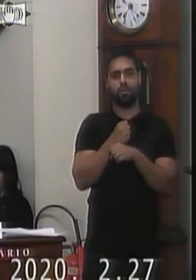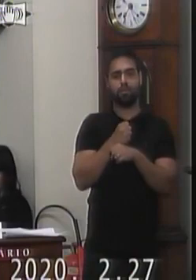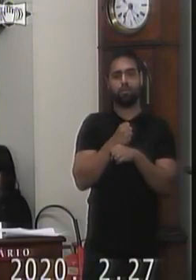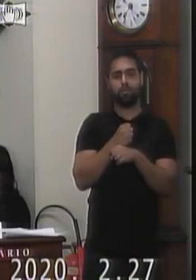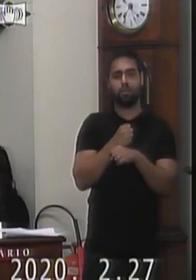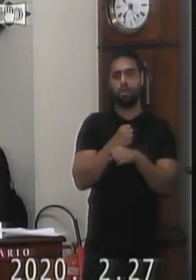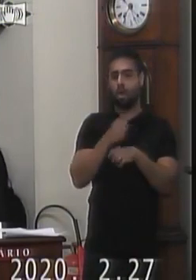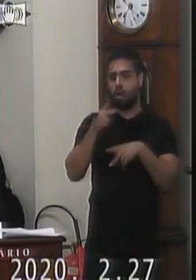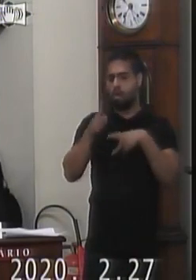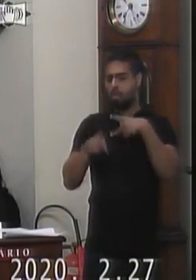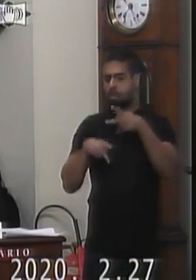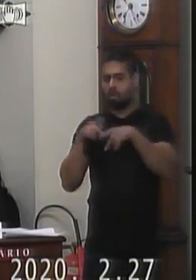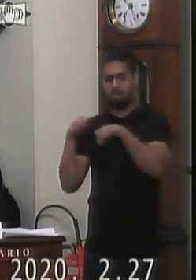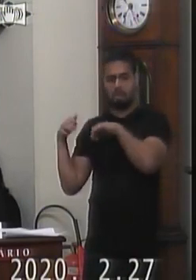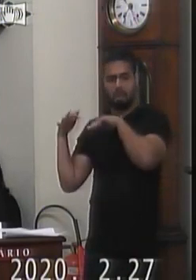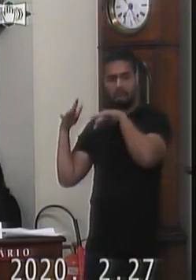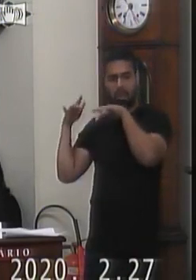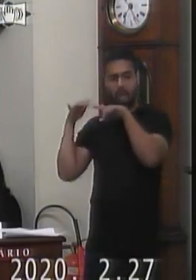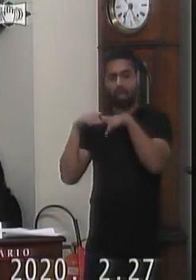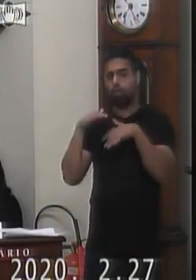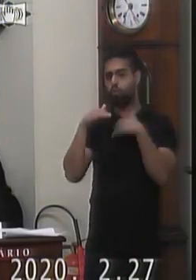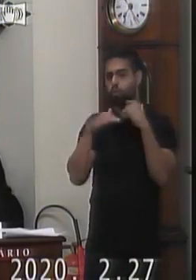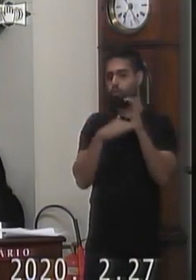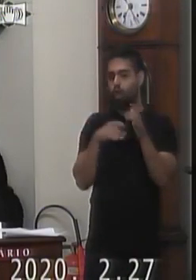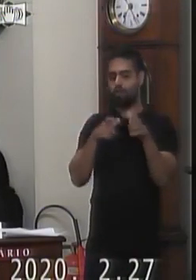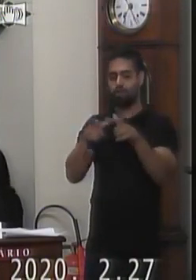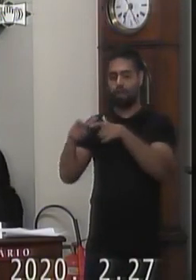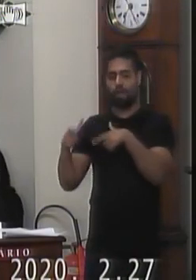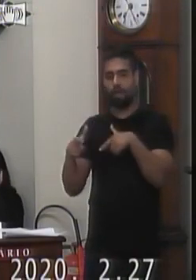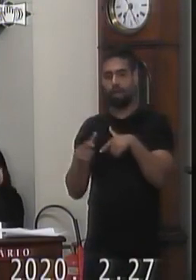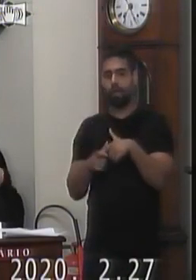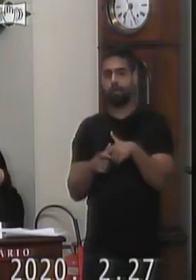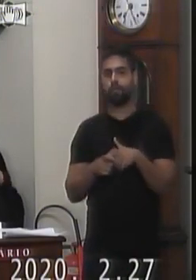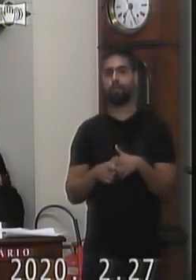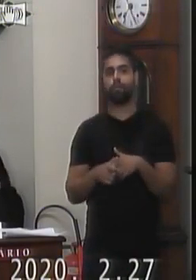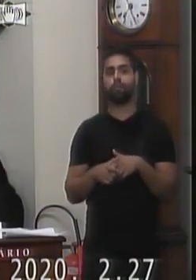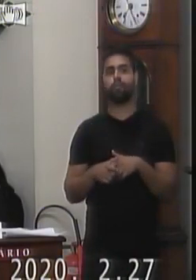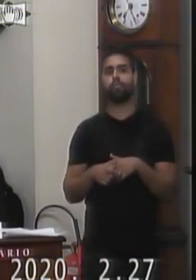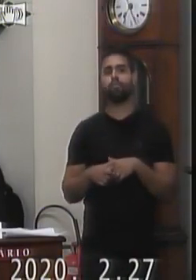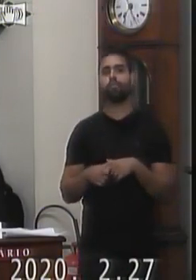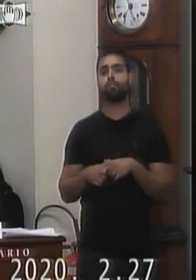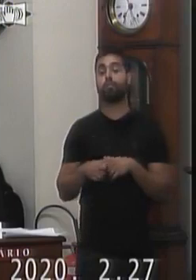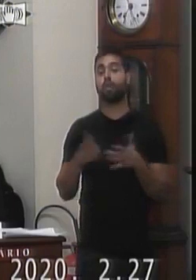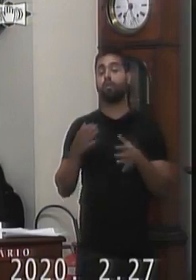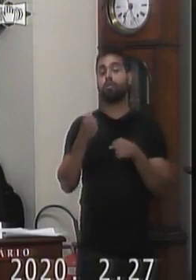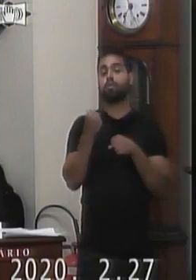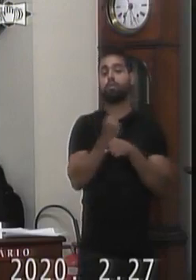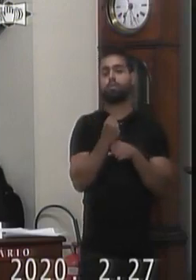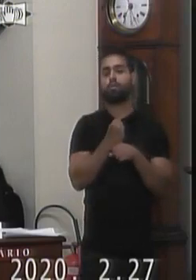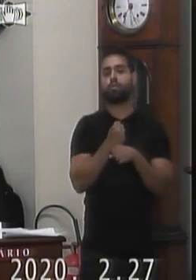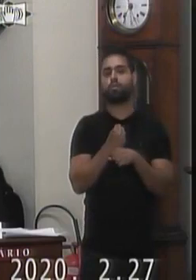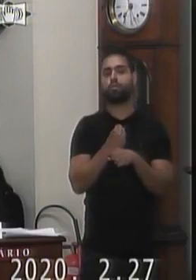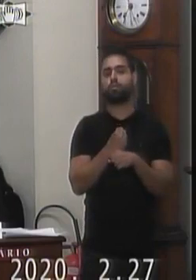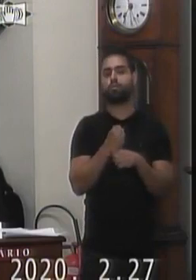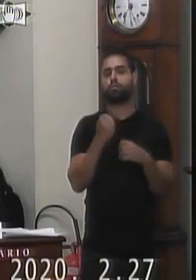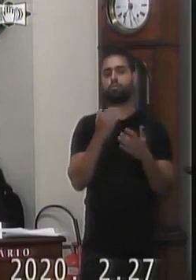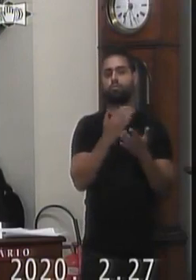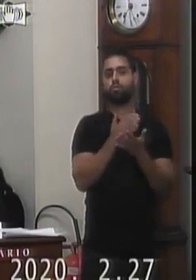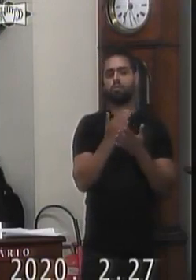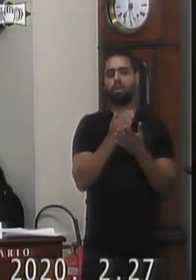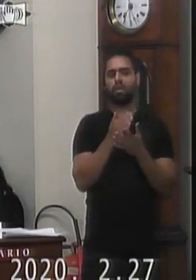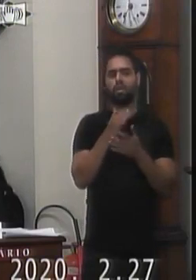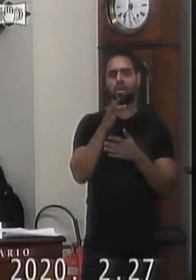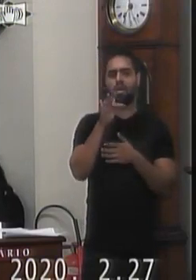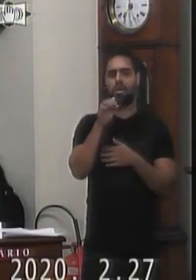participação popular em todos os distritos. E, justamente, nesse ano, começaram-se as fake